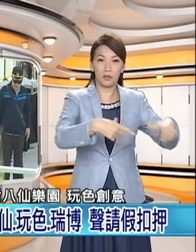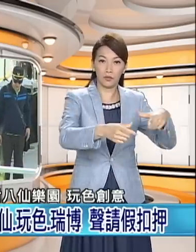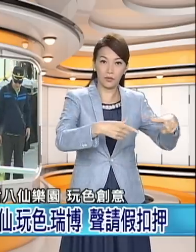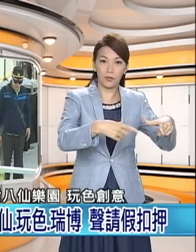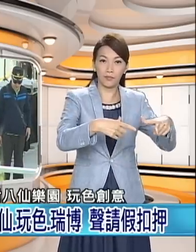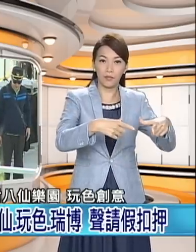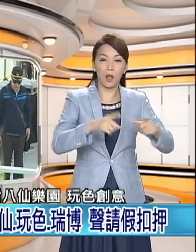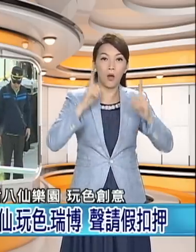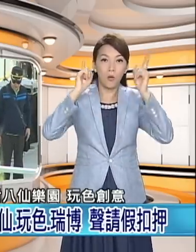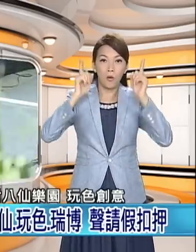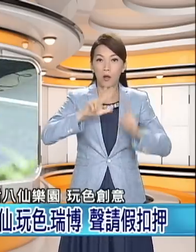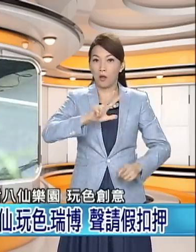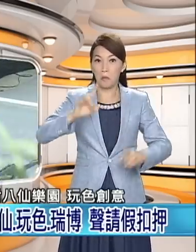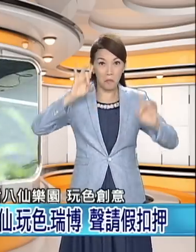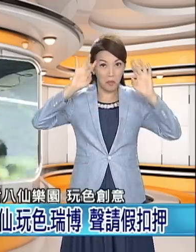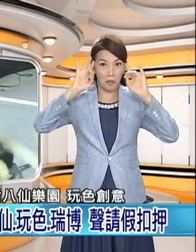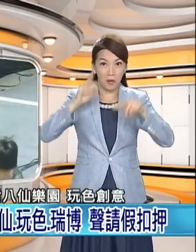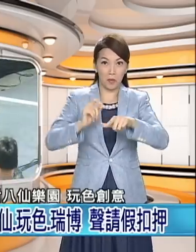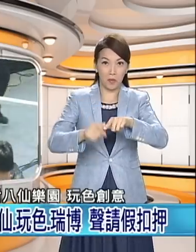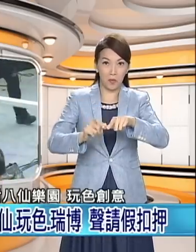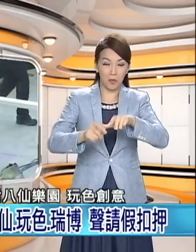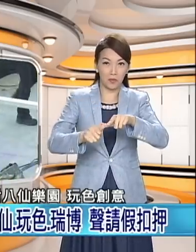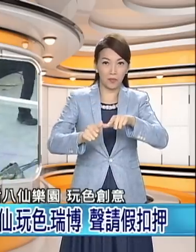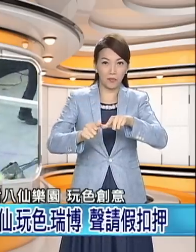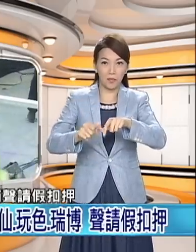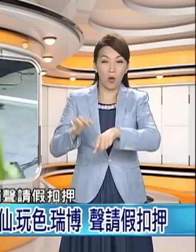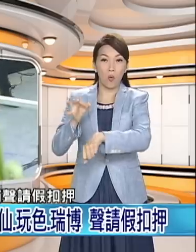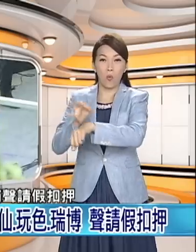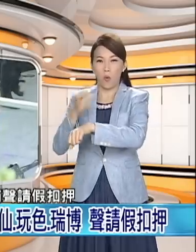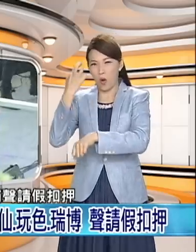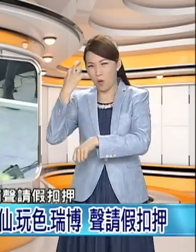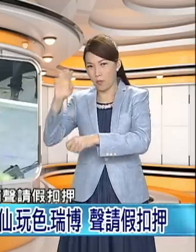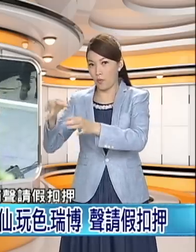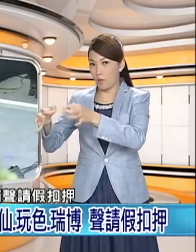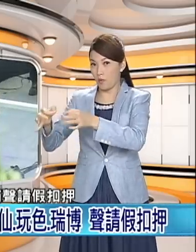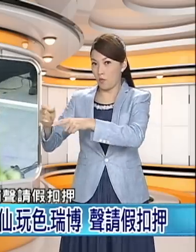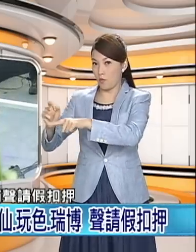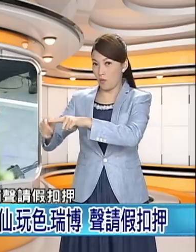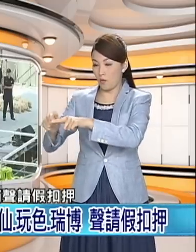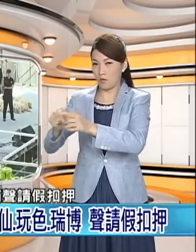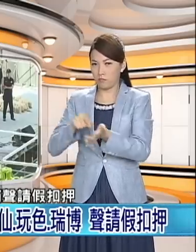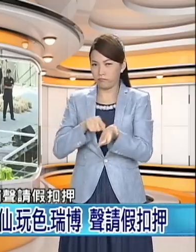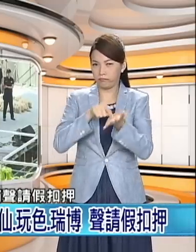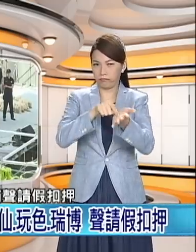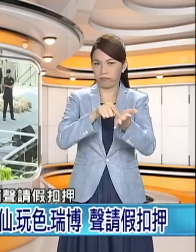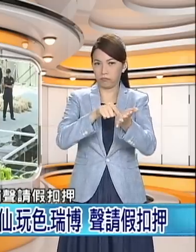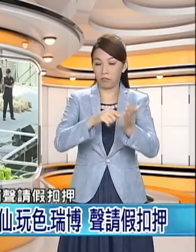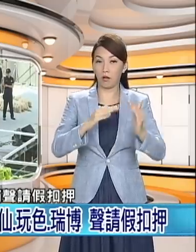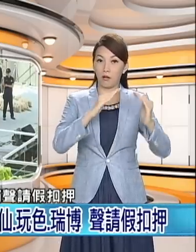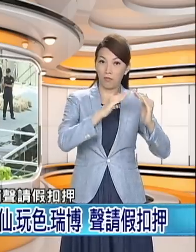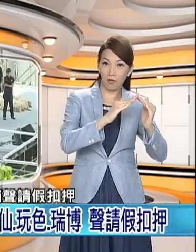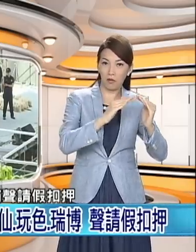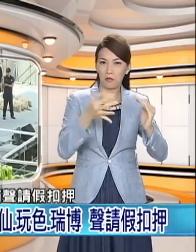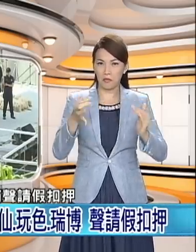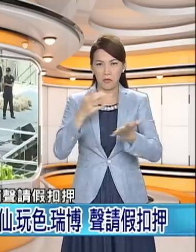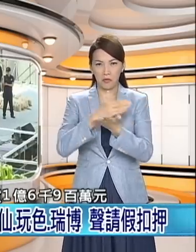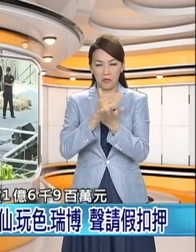乐园、玩色创意还有瑞博行销申请了假扣押，向业